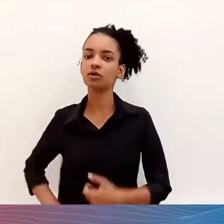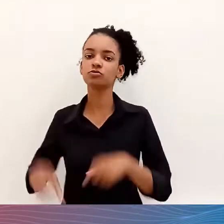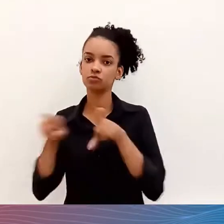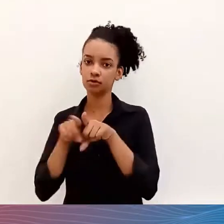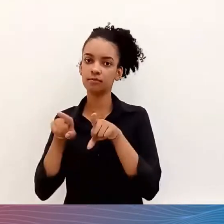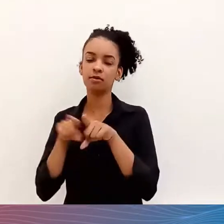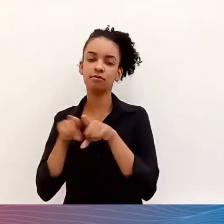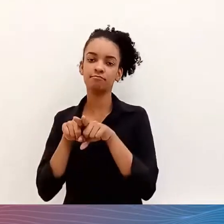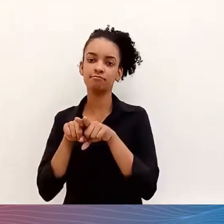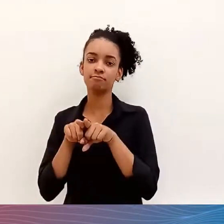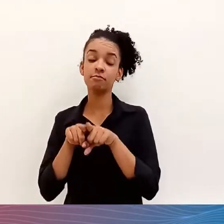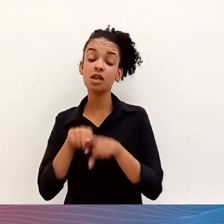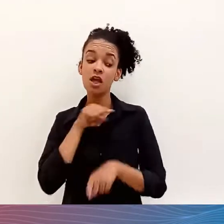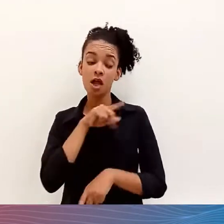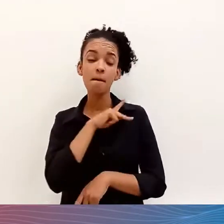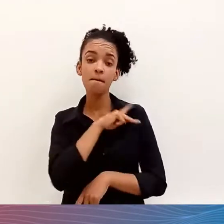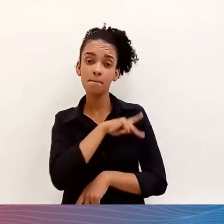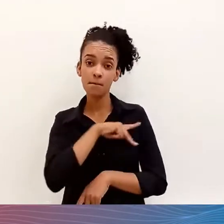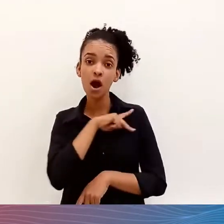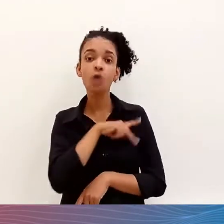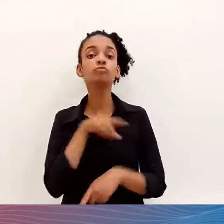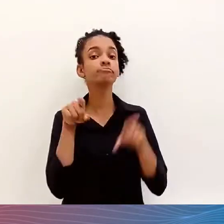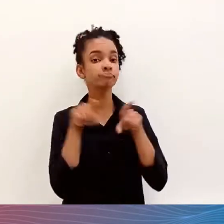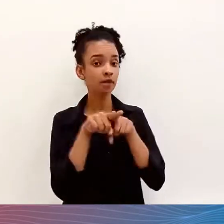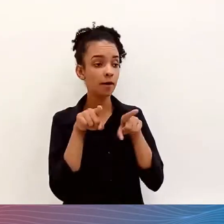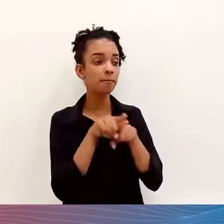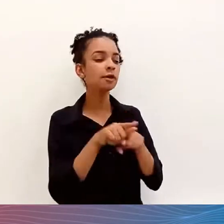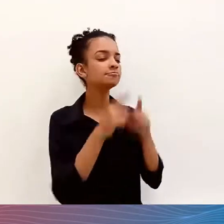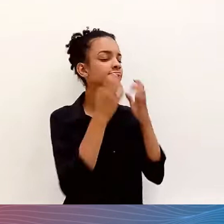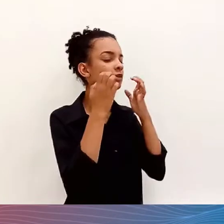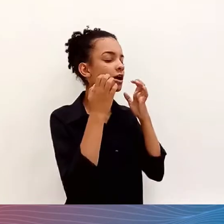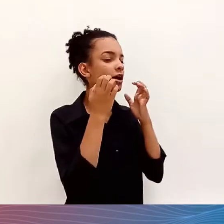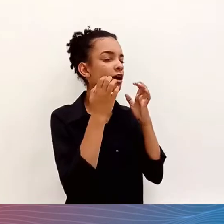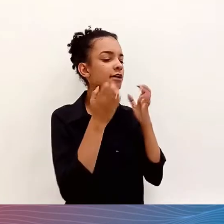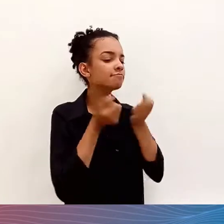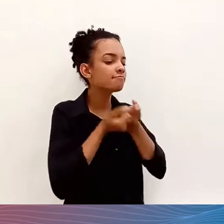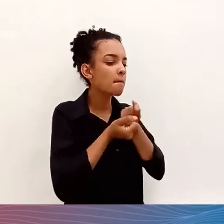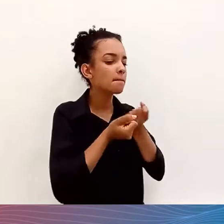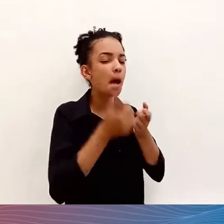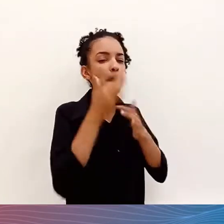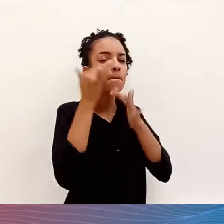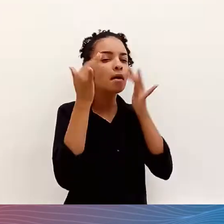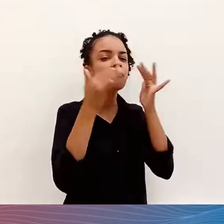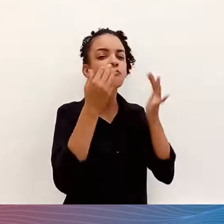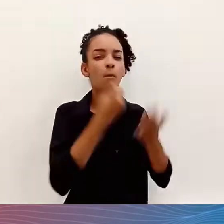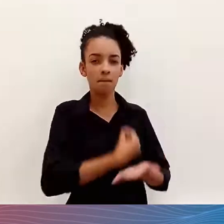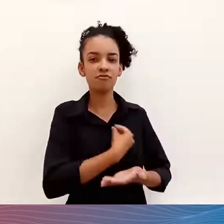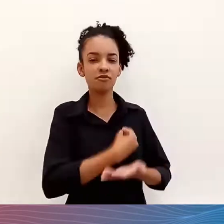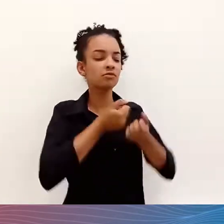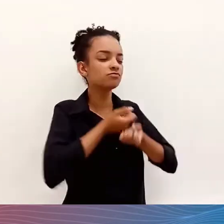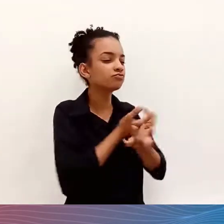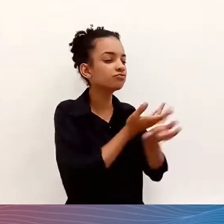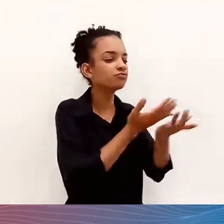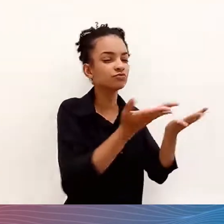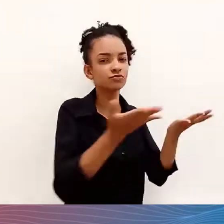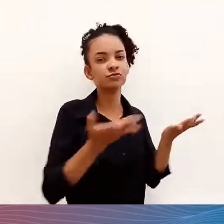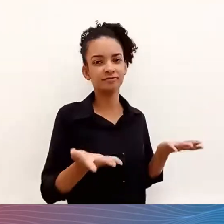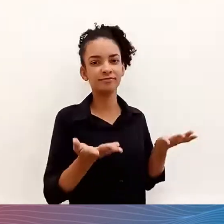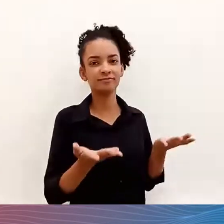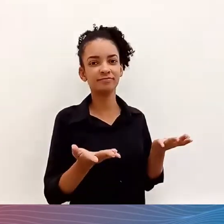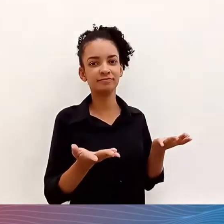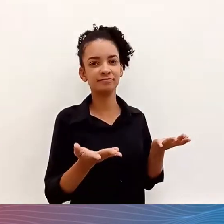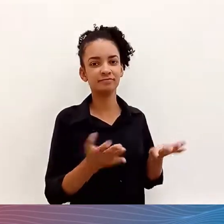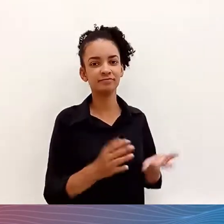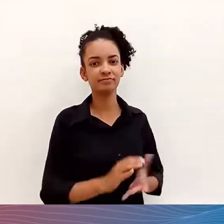um que espalha o perfume, porque os cativos levavam incensários e espalhavam o